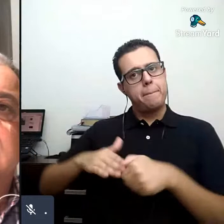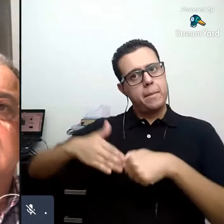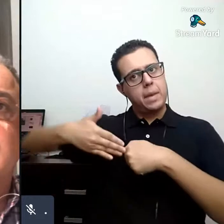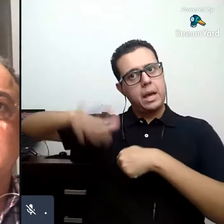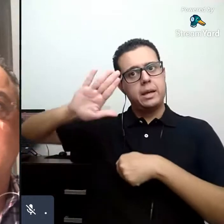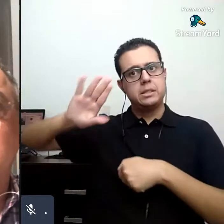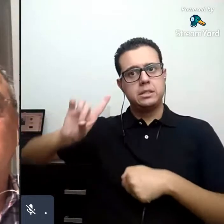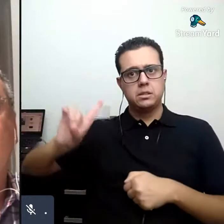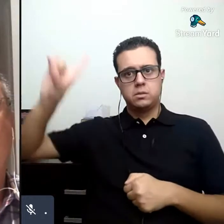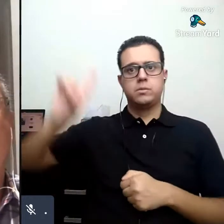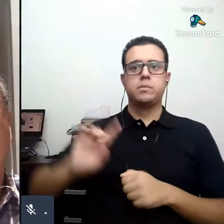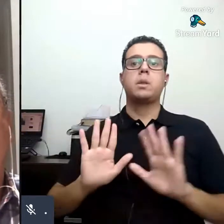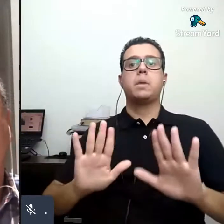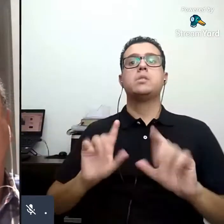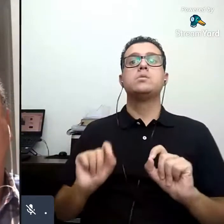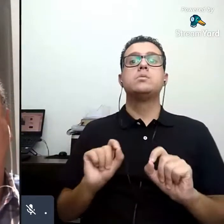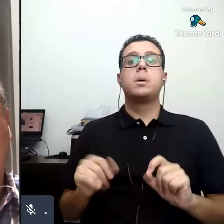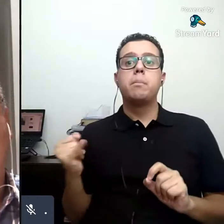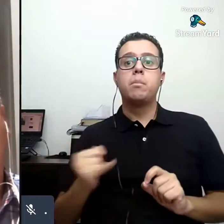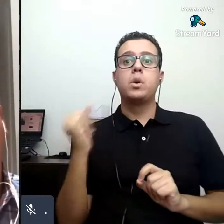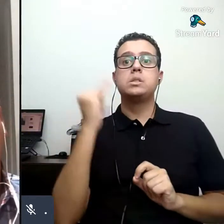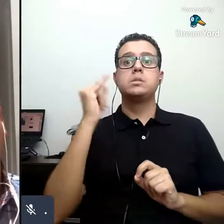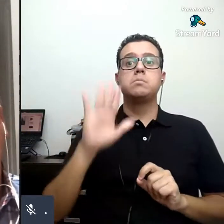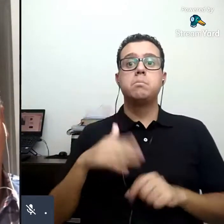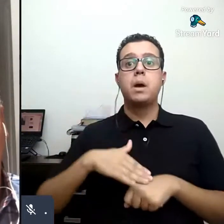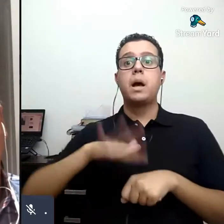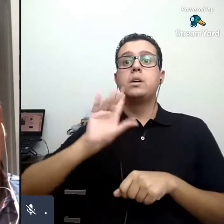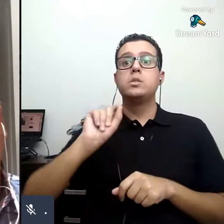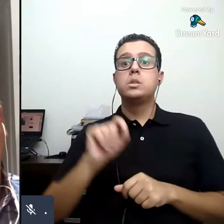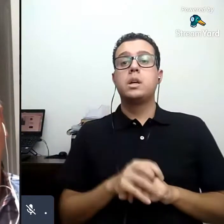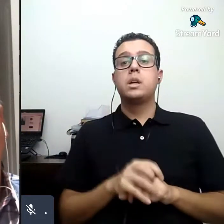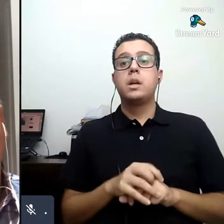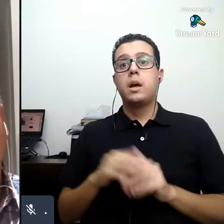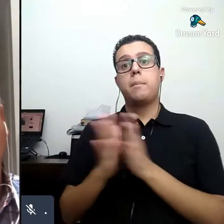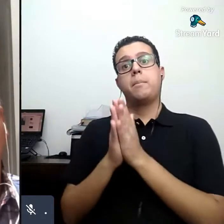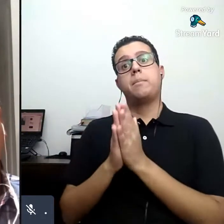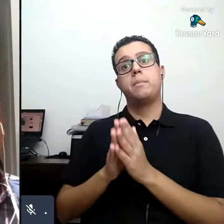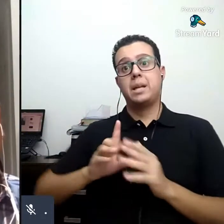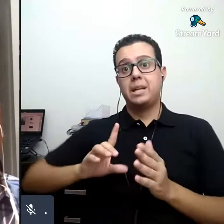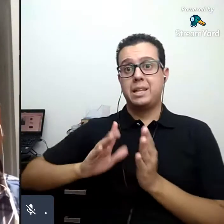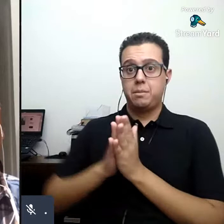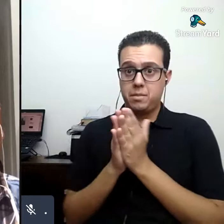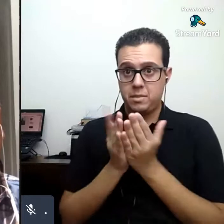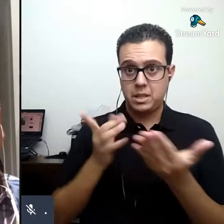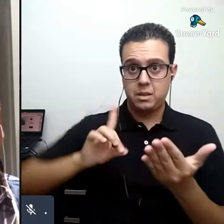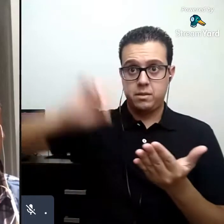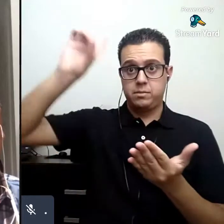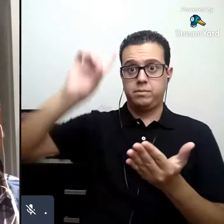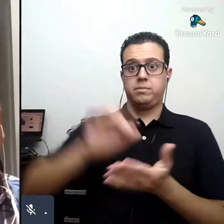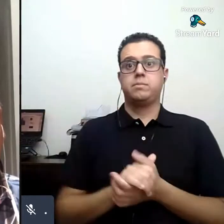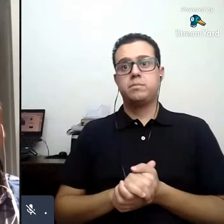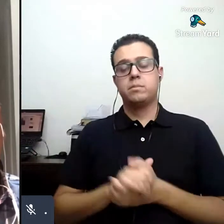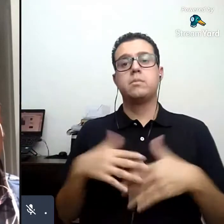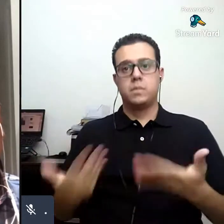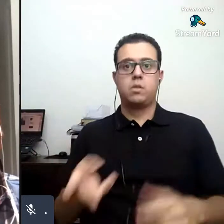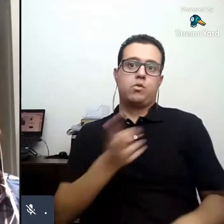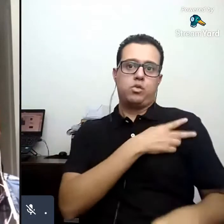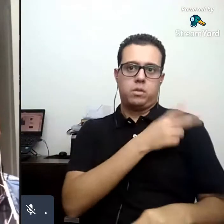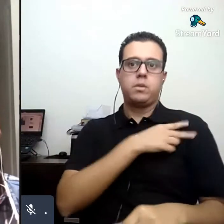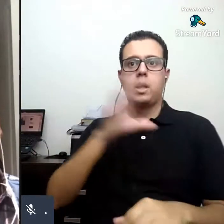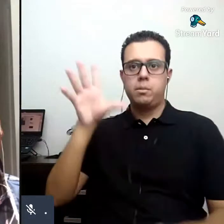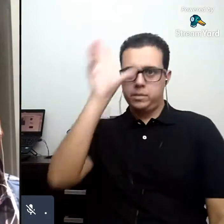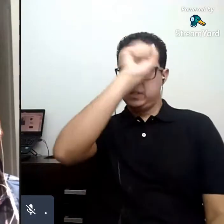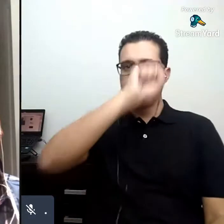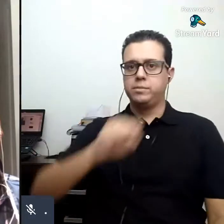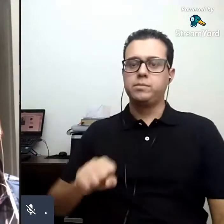vale sempre é a palavra dele. Isto este oficial aprendeu. Isto eu